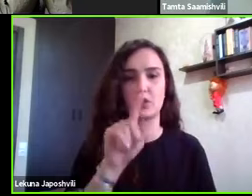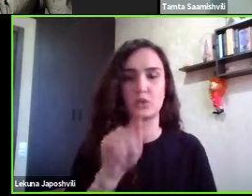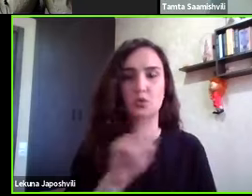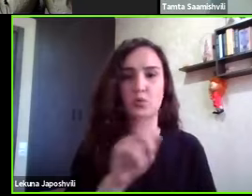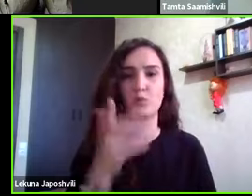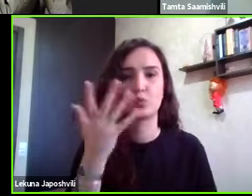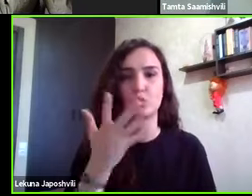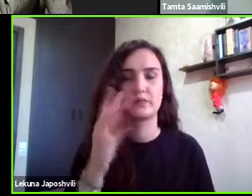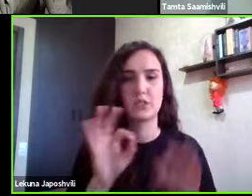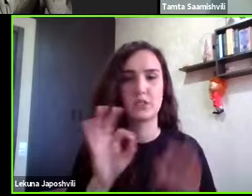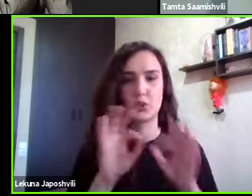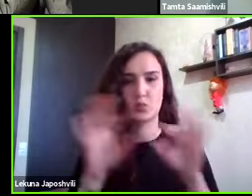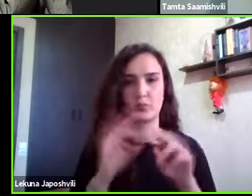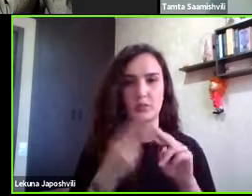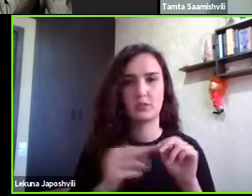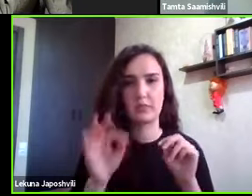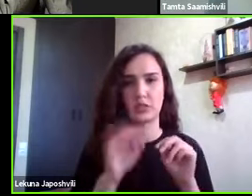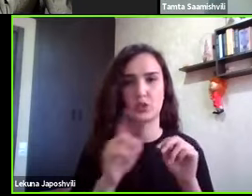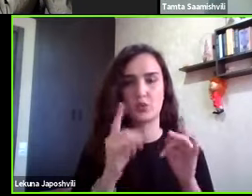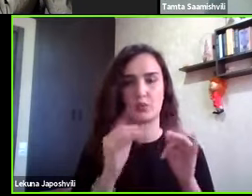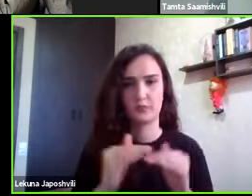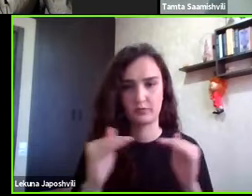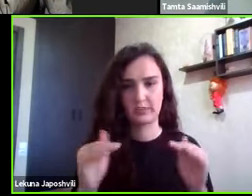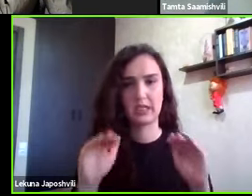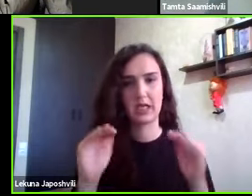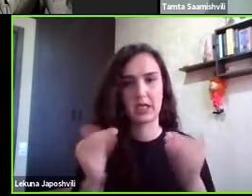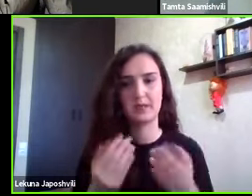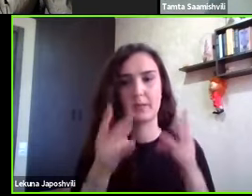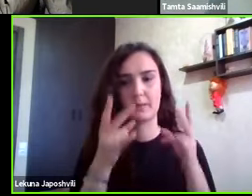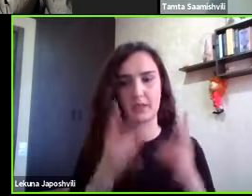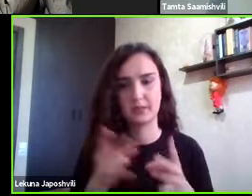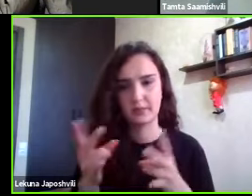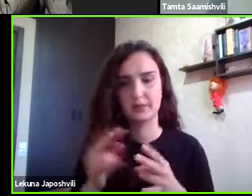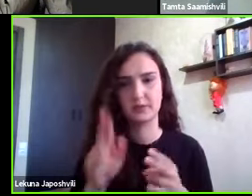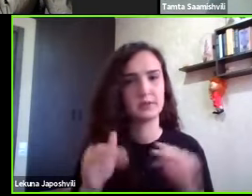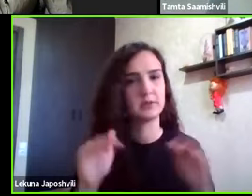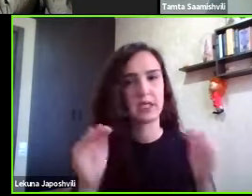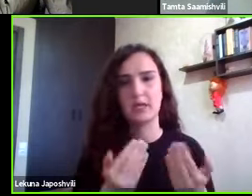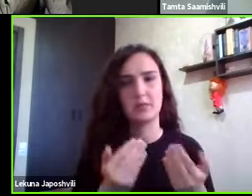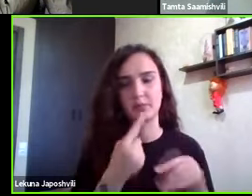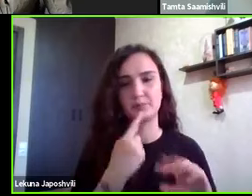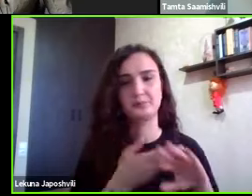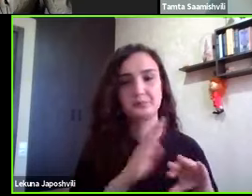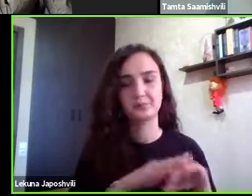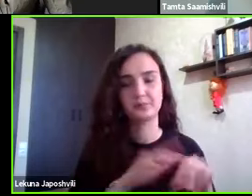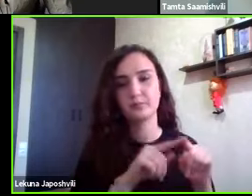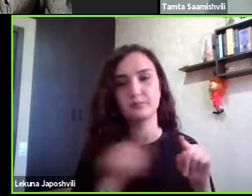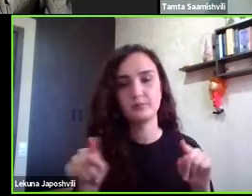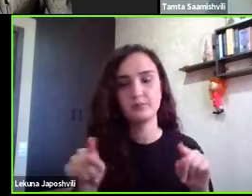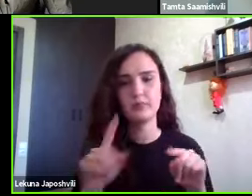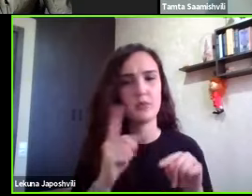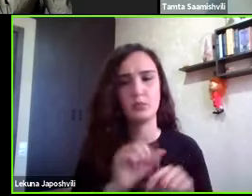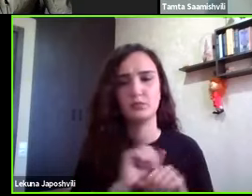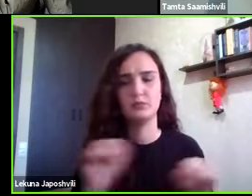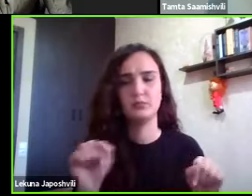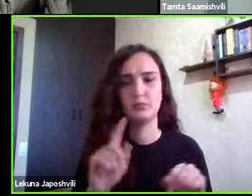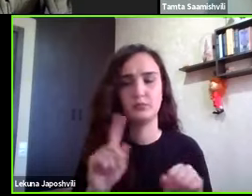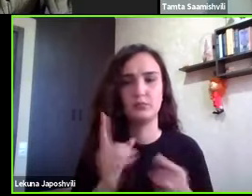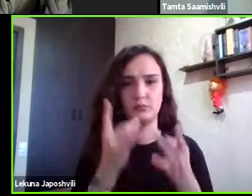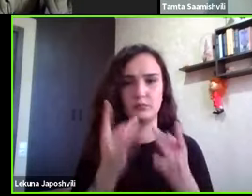თუ კი საუბრობთ იმაზე რომ ბავშვებს ნაკლებად ემართებათ და ნაკლები გართ ულებებით მიმდინარეობს, რატომ არ შეიძლება